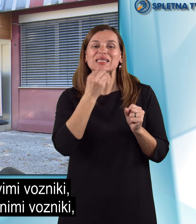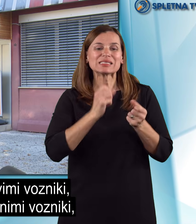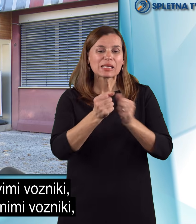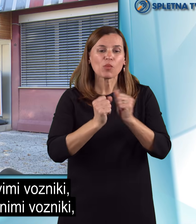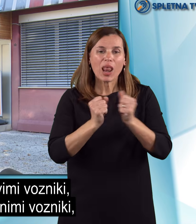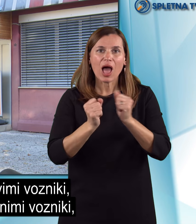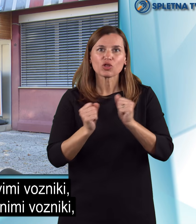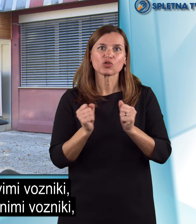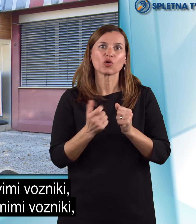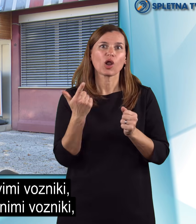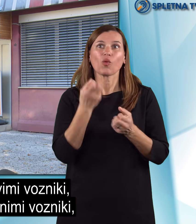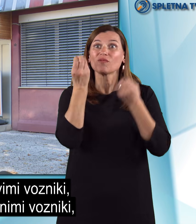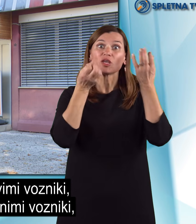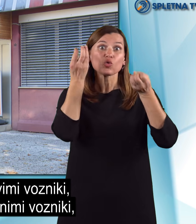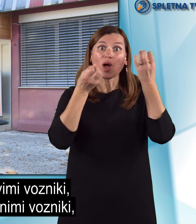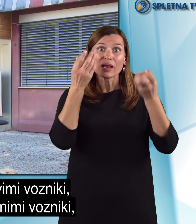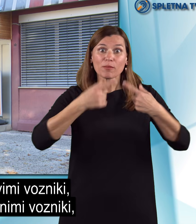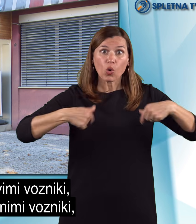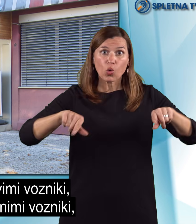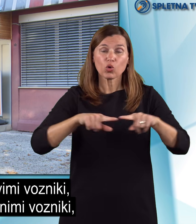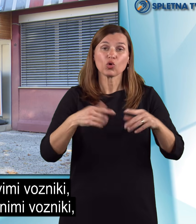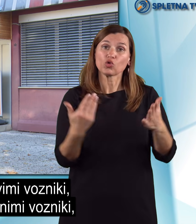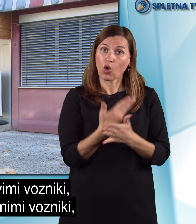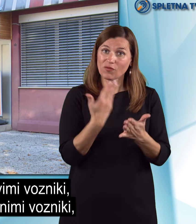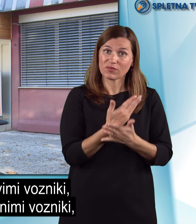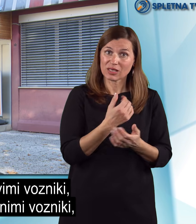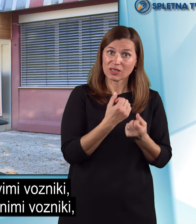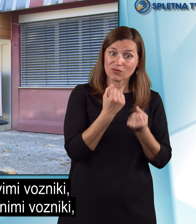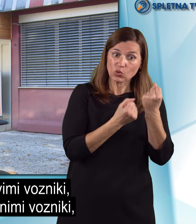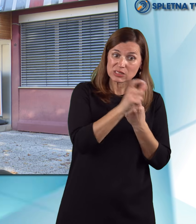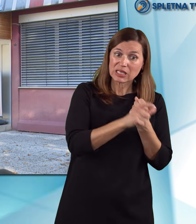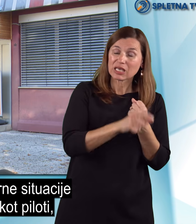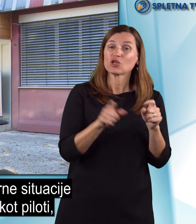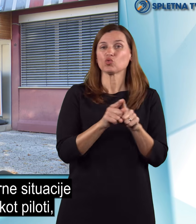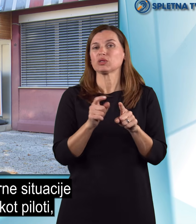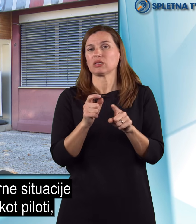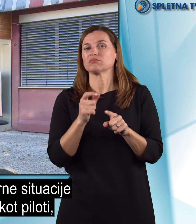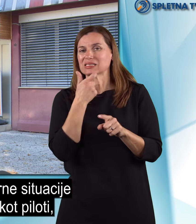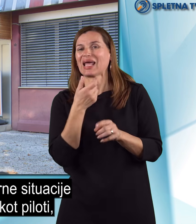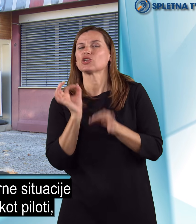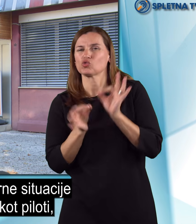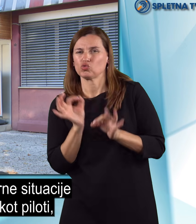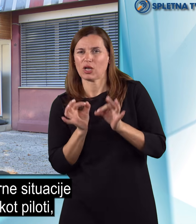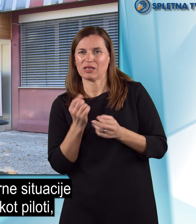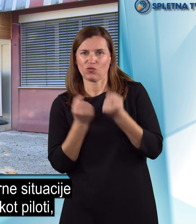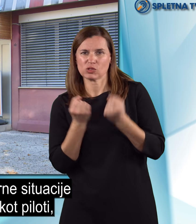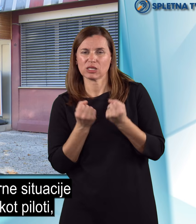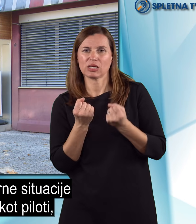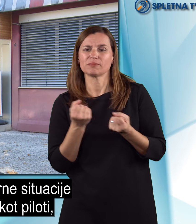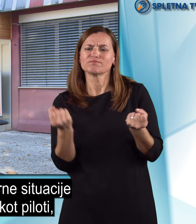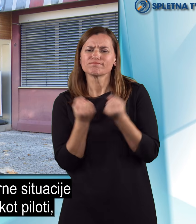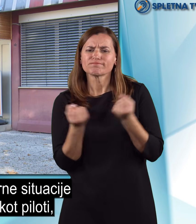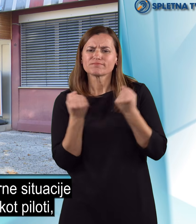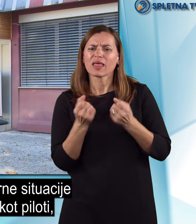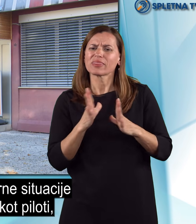mi v virtualnem okolju z novimi vozniki, kot tudi izkušenimi vozniki, testiramo nevarne situacije in